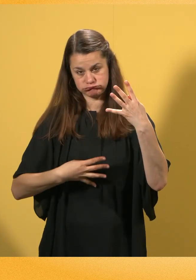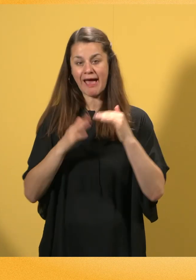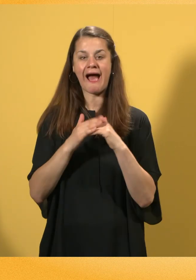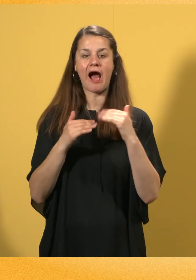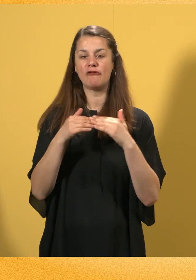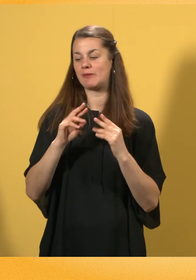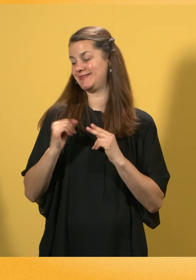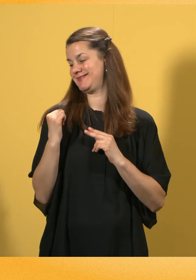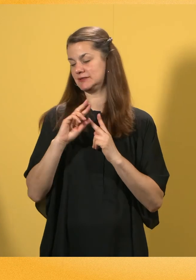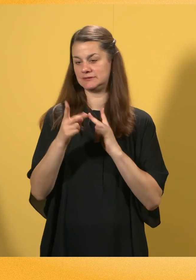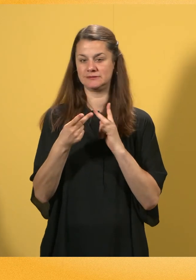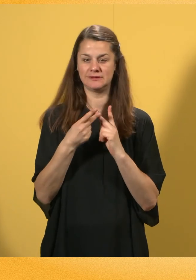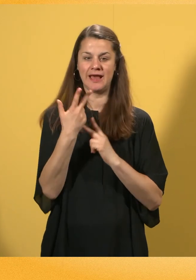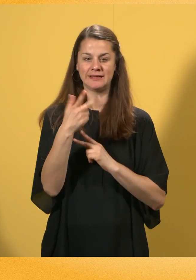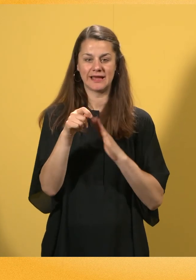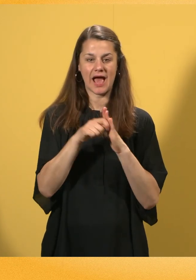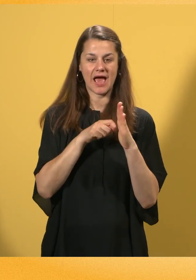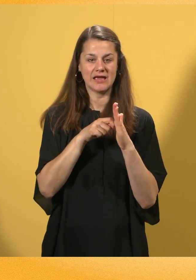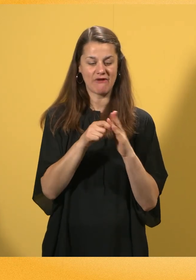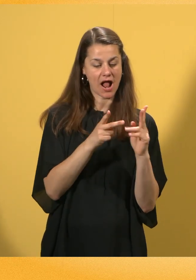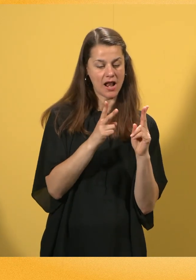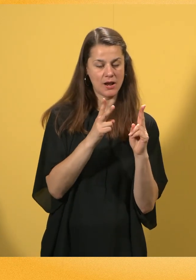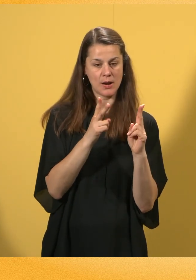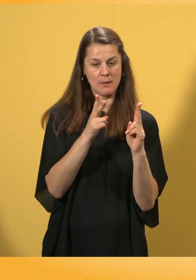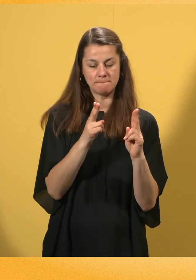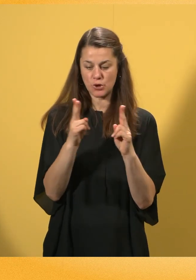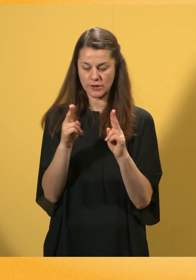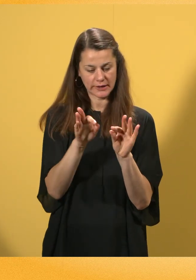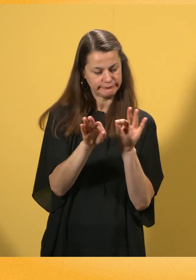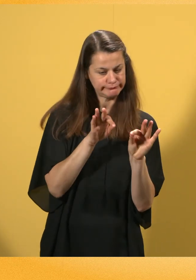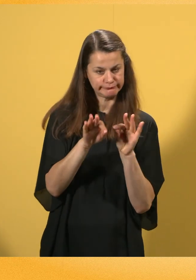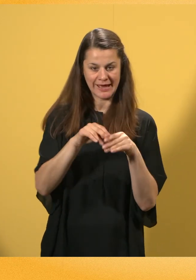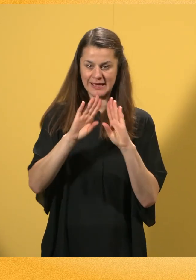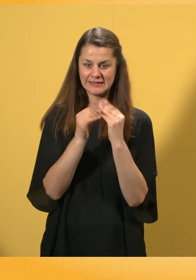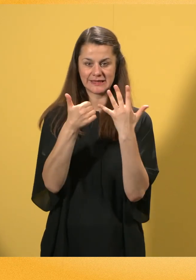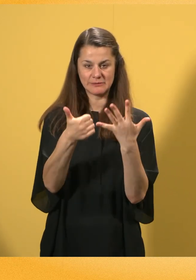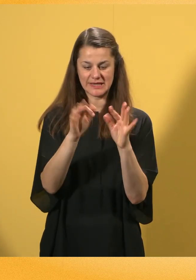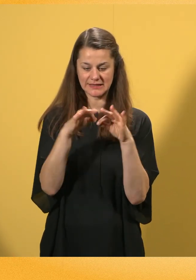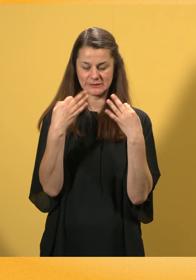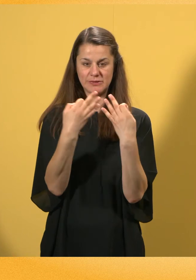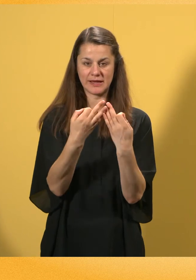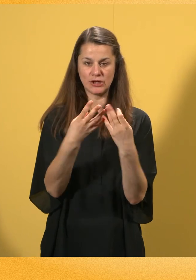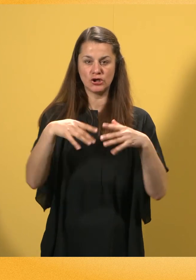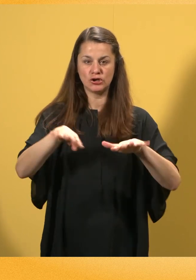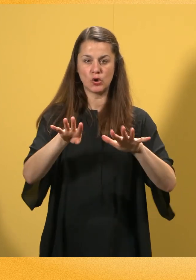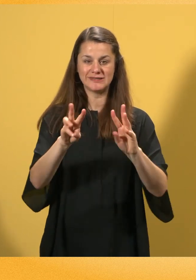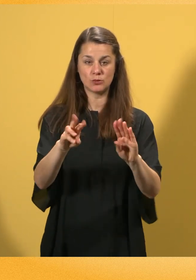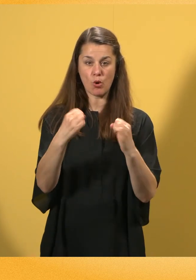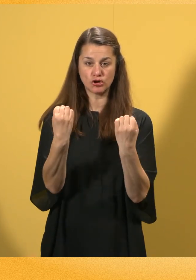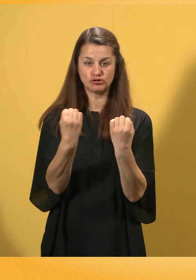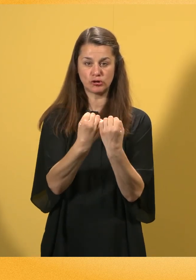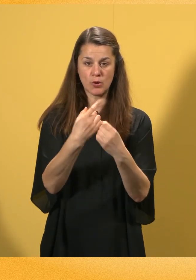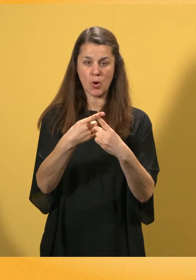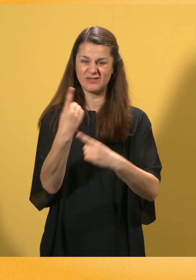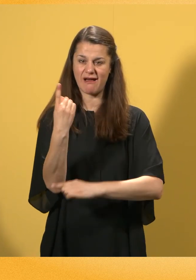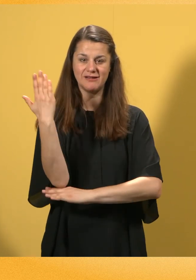3 Wahlprogrammblöcke mit insgesamt 6 Plänen. Und gerade sagte ich schon, heute mit 19 Workshops und